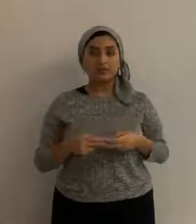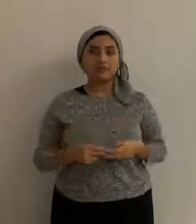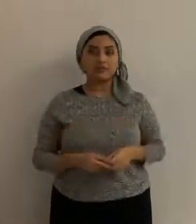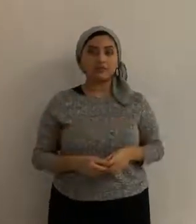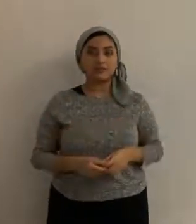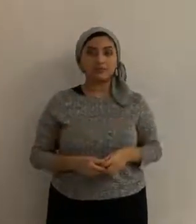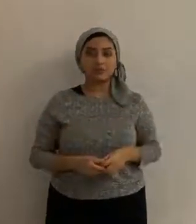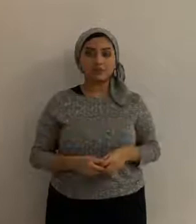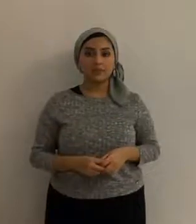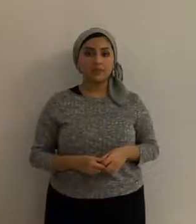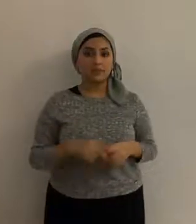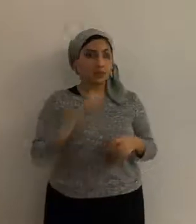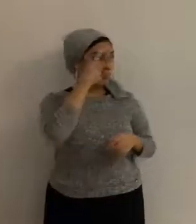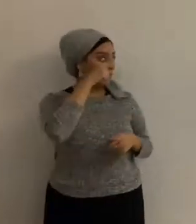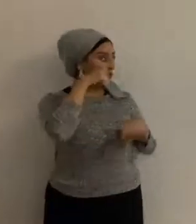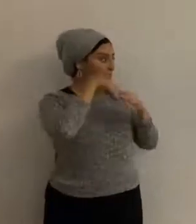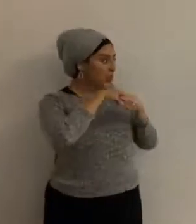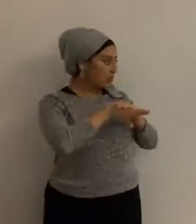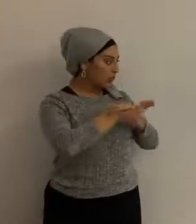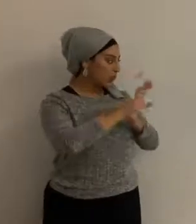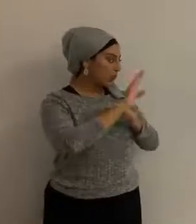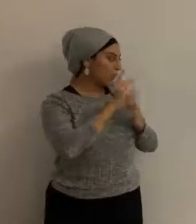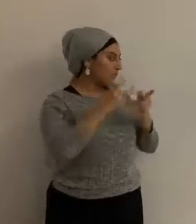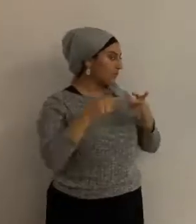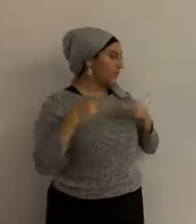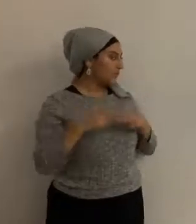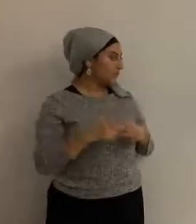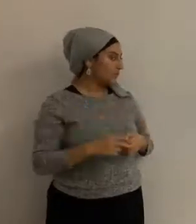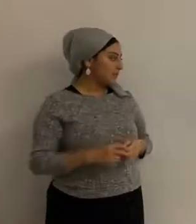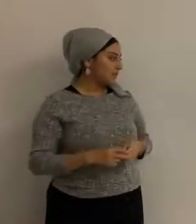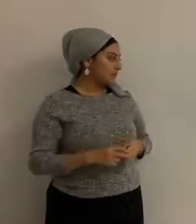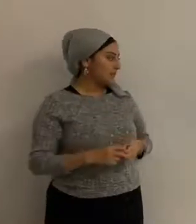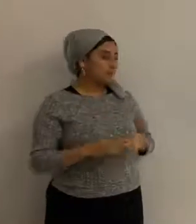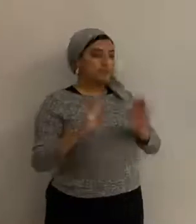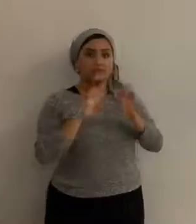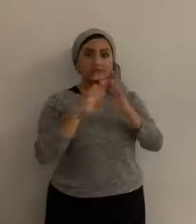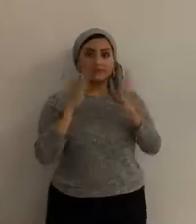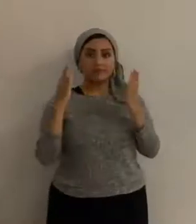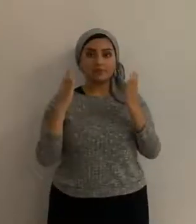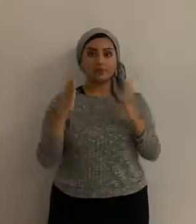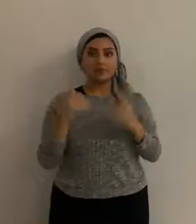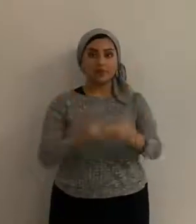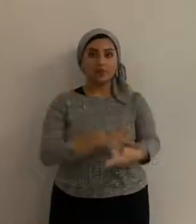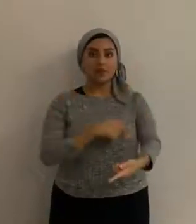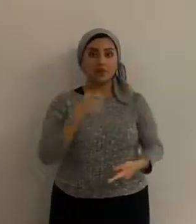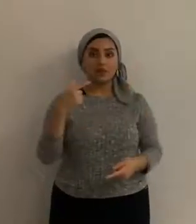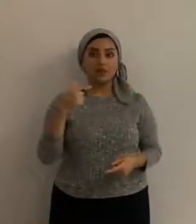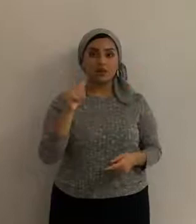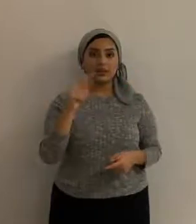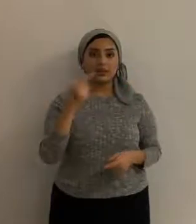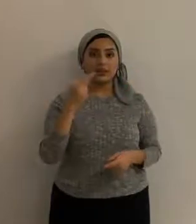la del acceso a la explanada, la puerta Dung Gate, o la puerta